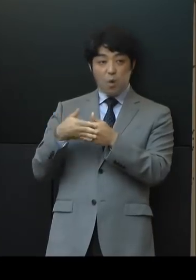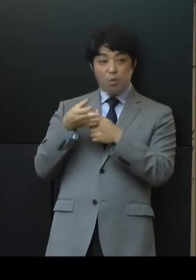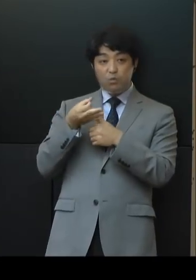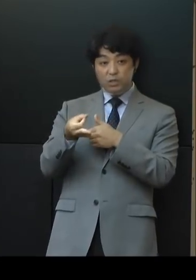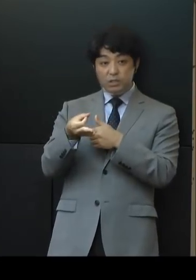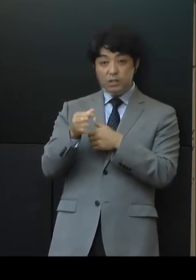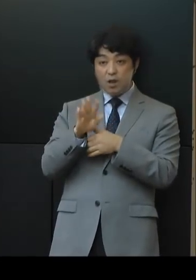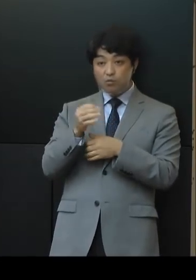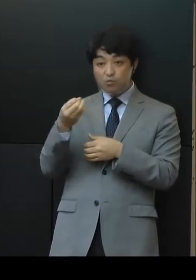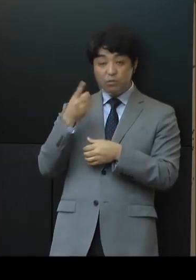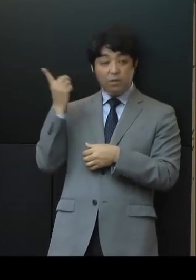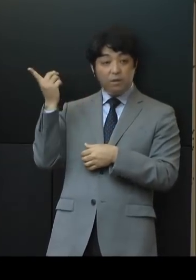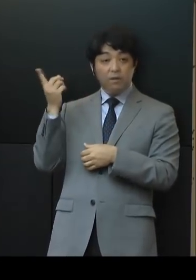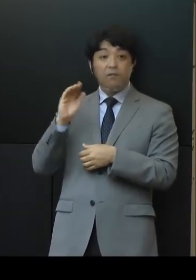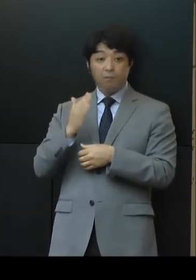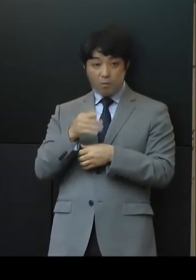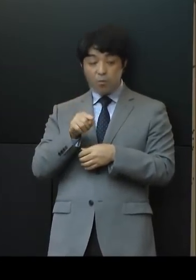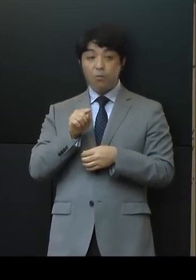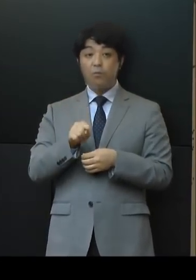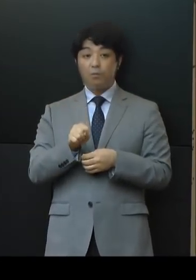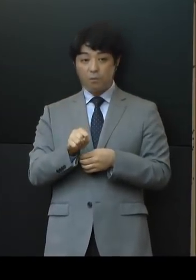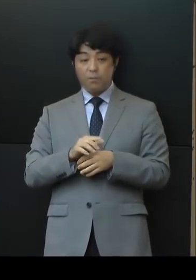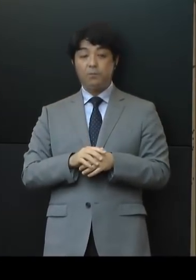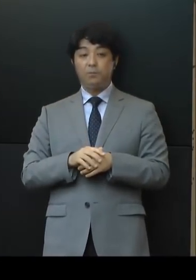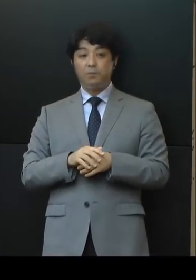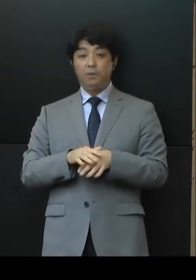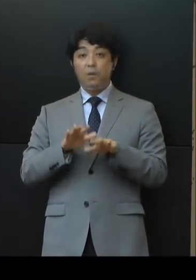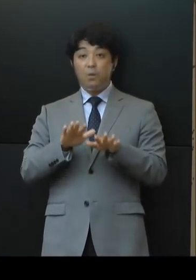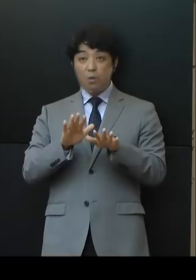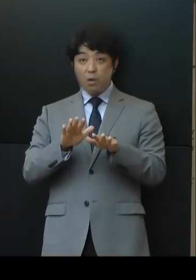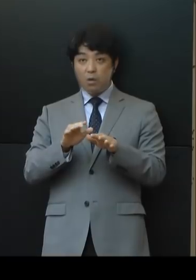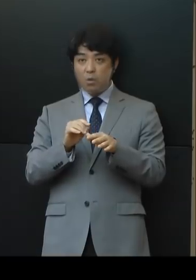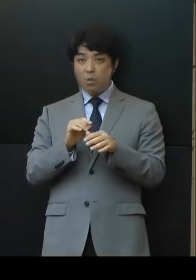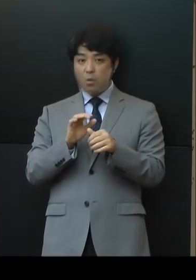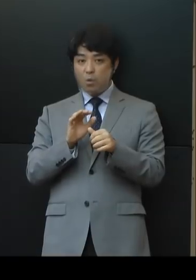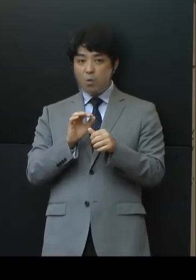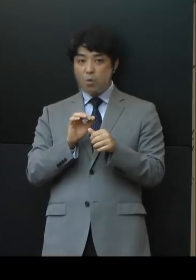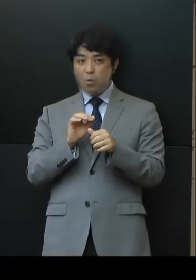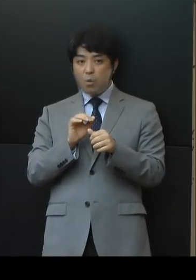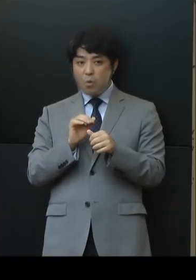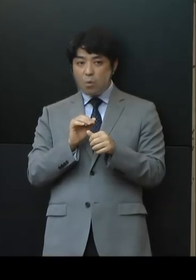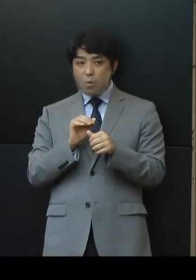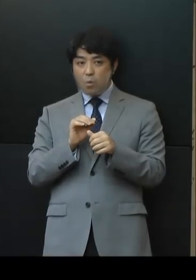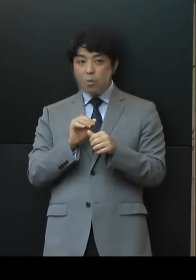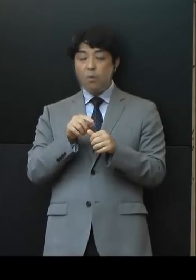指針が出されました。それは今回の、保障に、